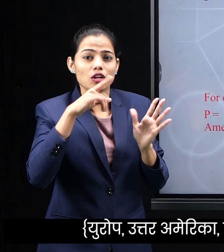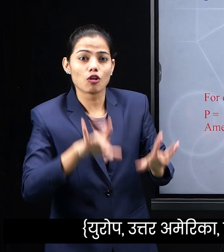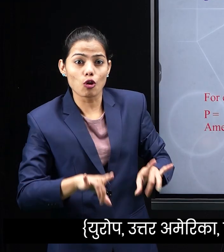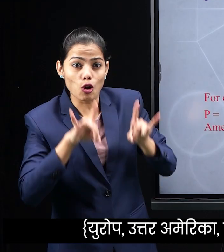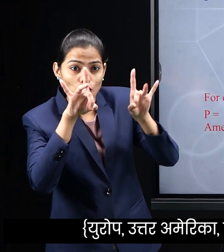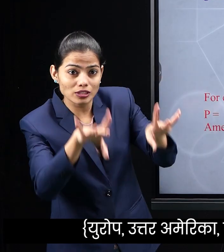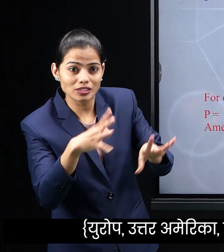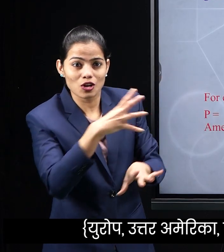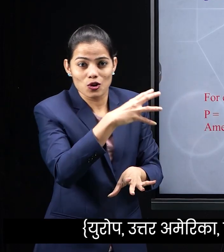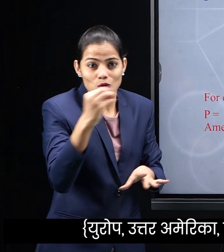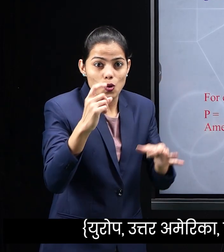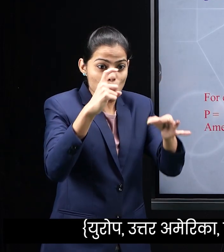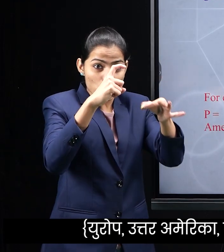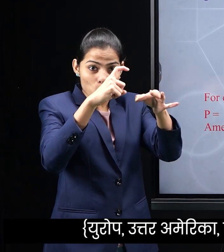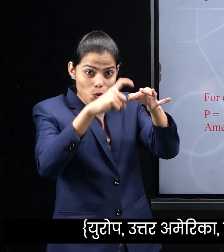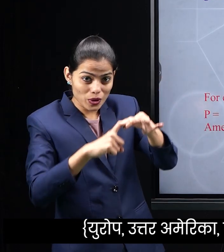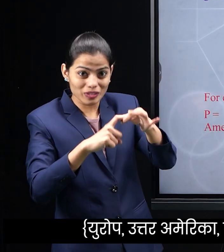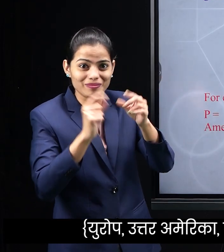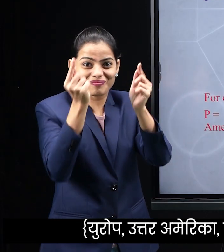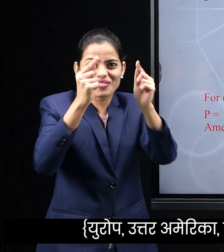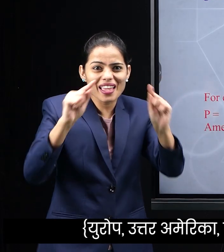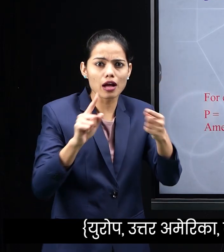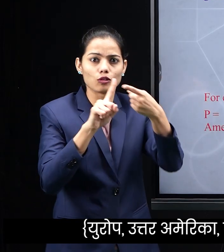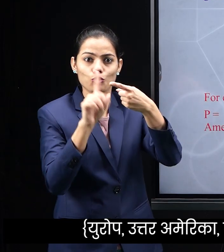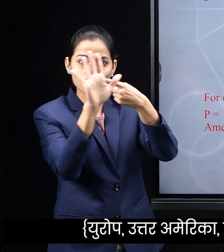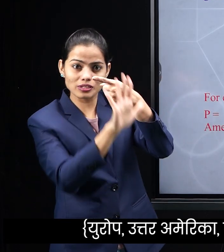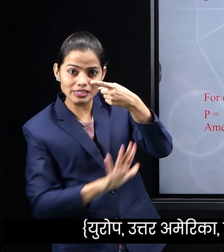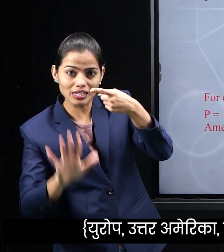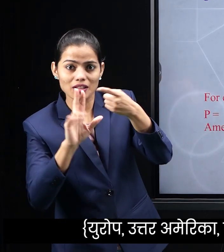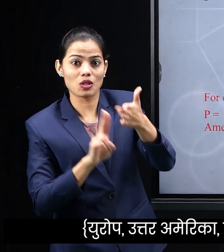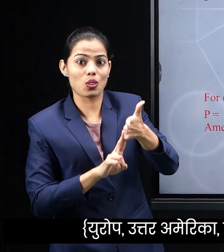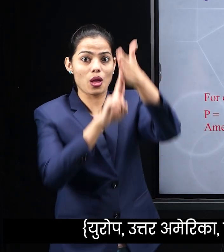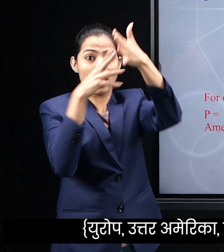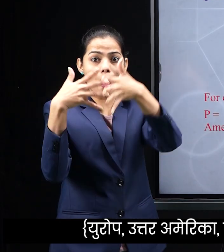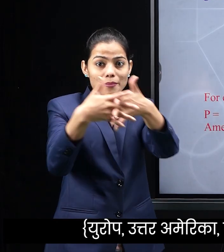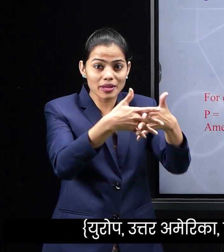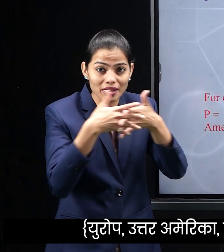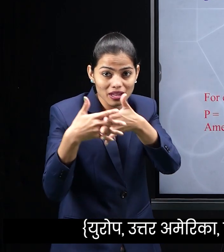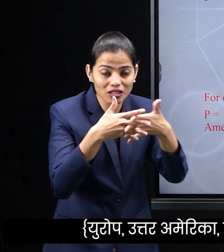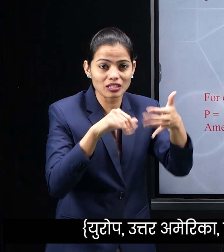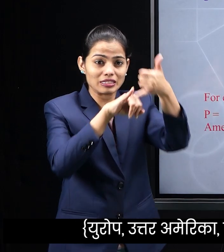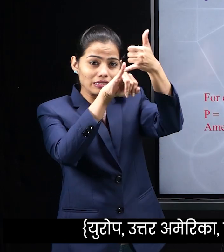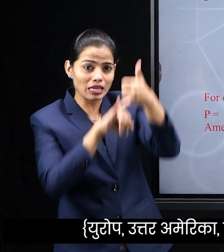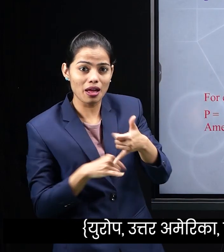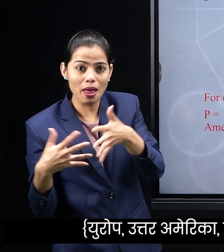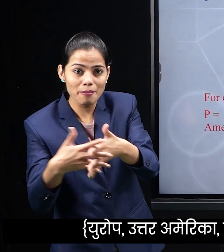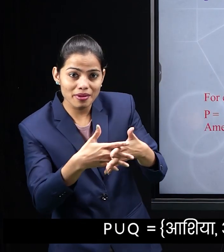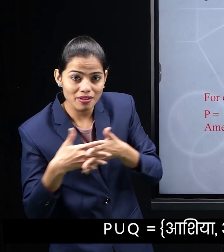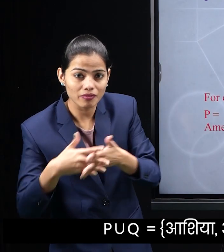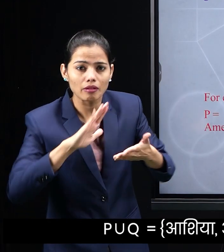युरोप, उत्तर अमेरिका, दक्षिण अमेरिका, तर P आणि Q चा संघ संच आहे. P